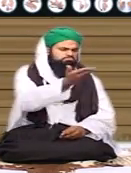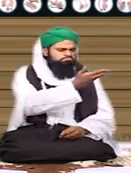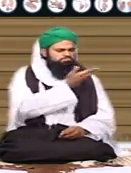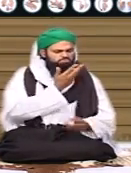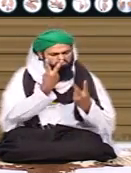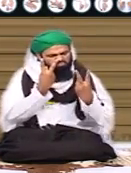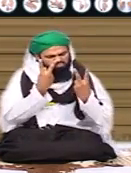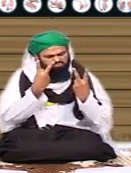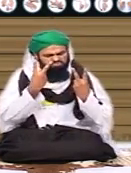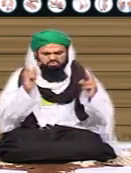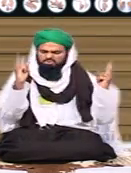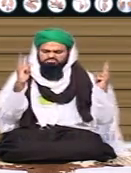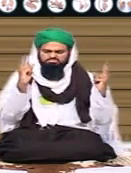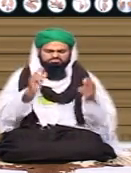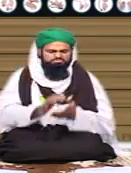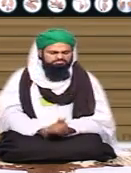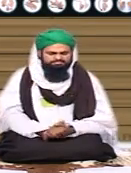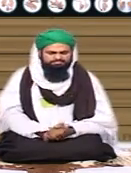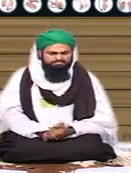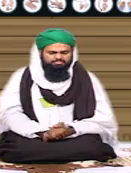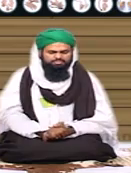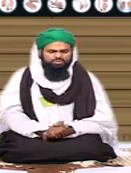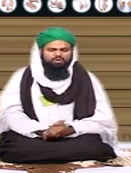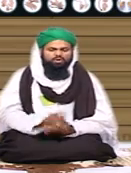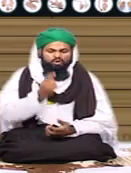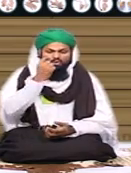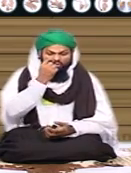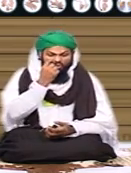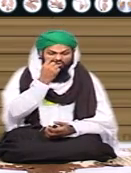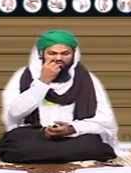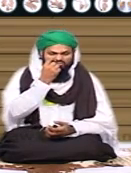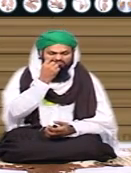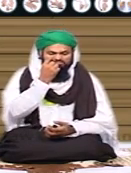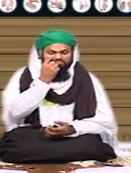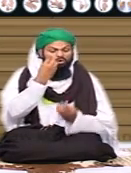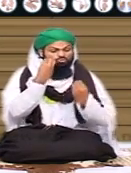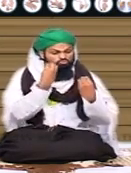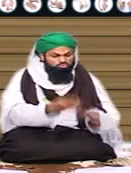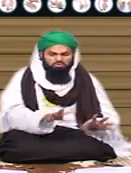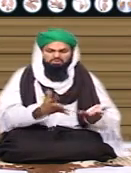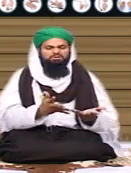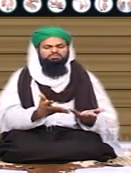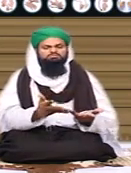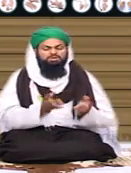لڑوانا, یہ تو بالکل عام دستور ہے, یعنی اس سے تو بعض آج کوئی رہتا ہی